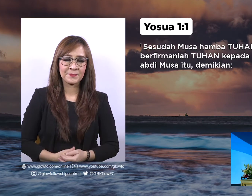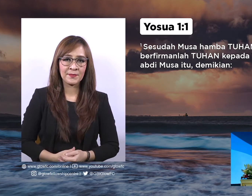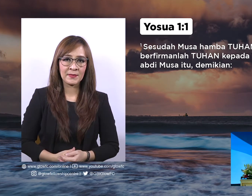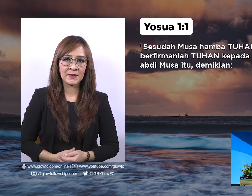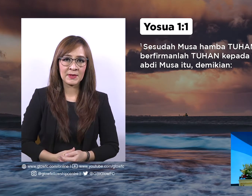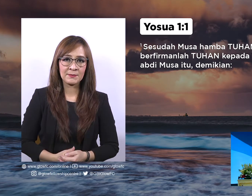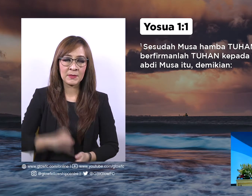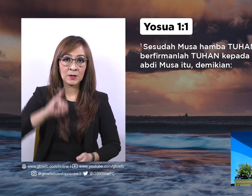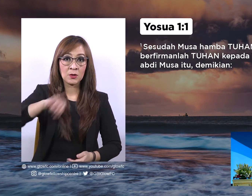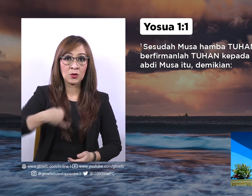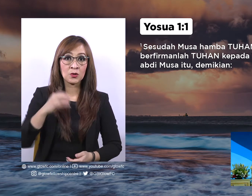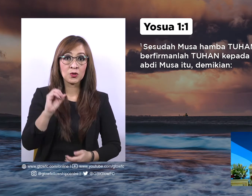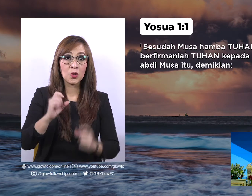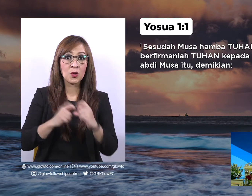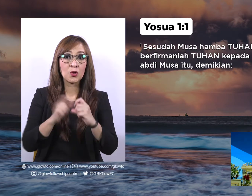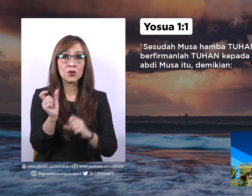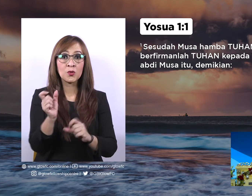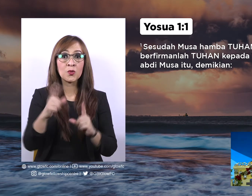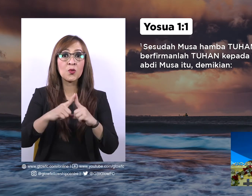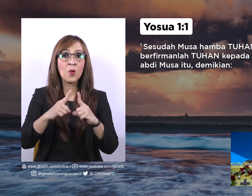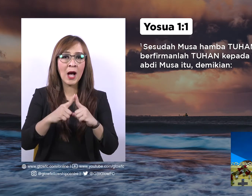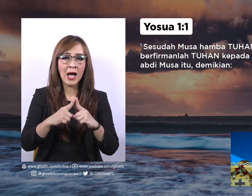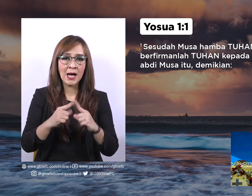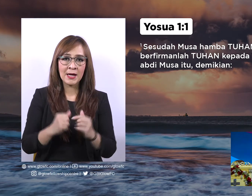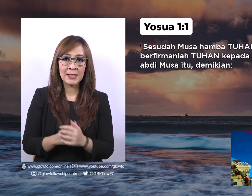Hai Joshua pasal